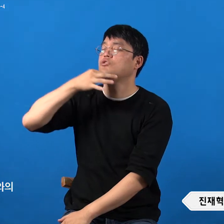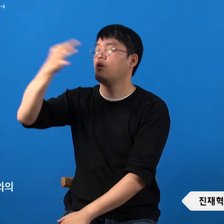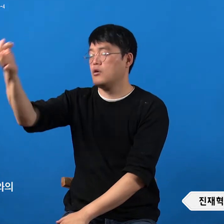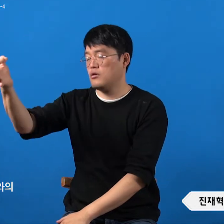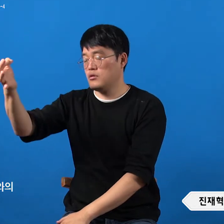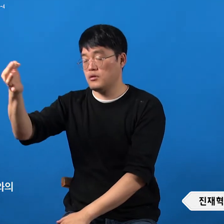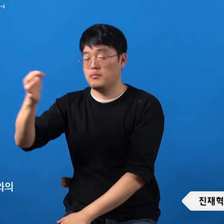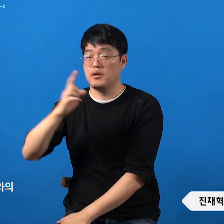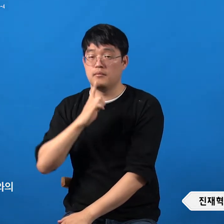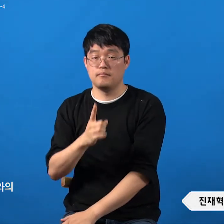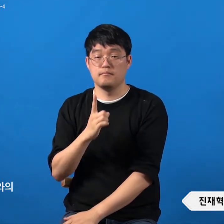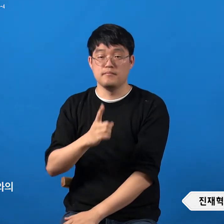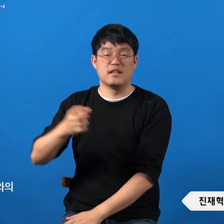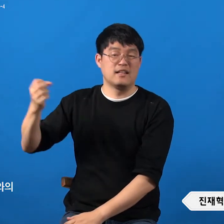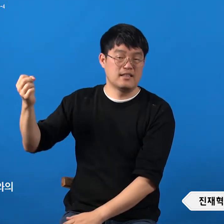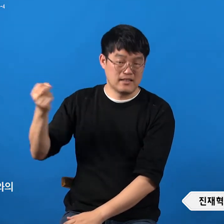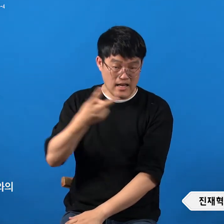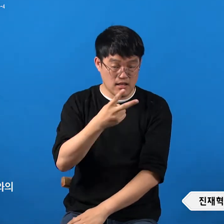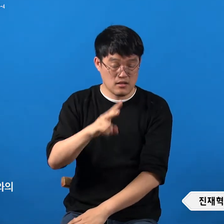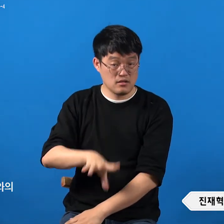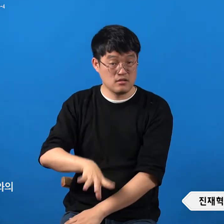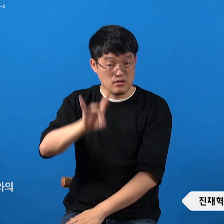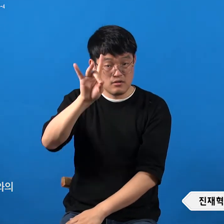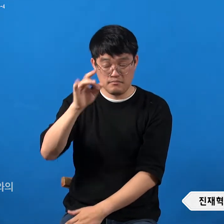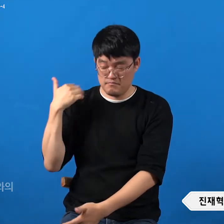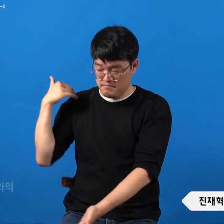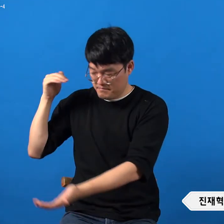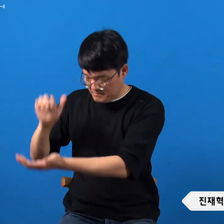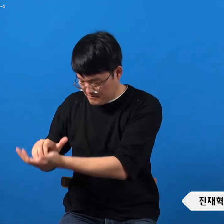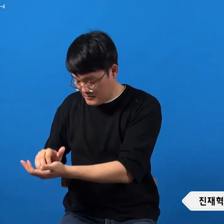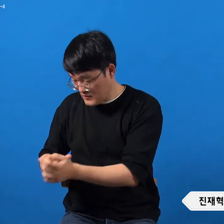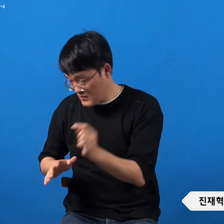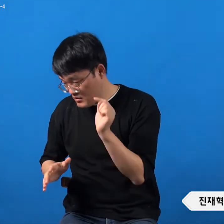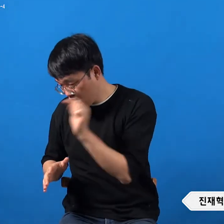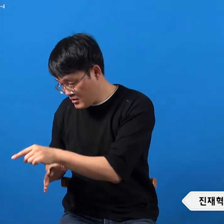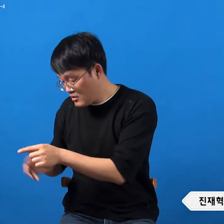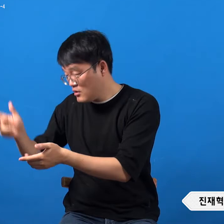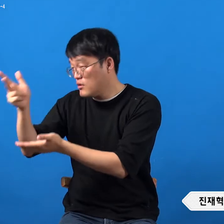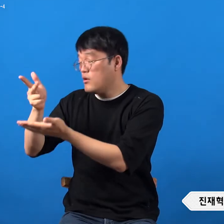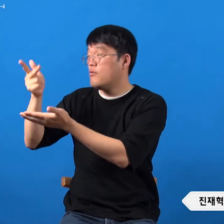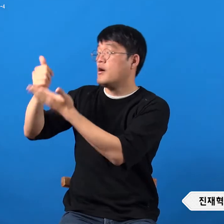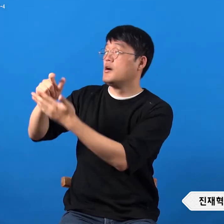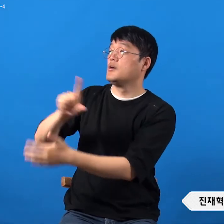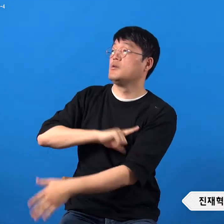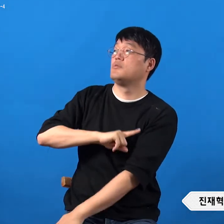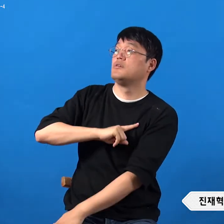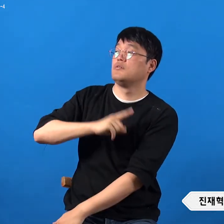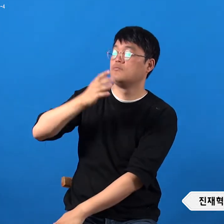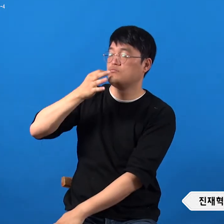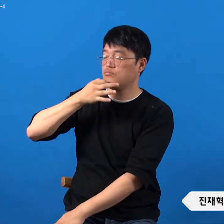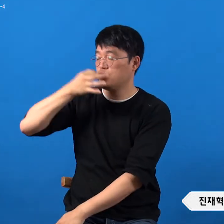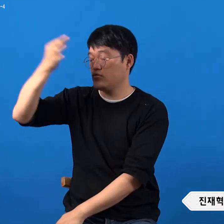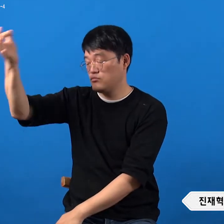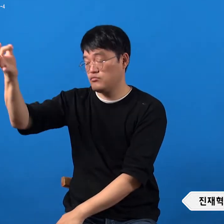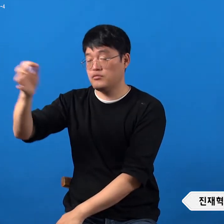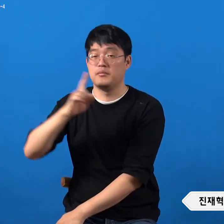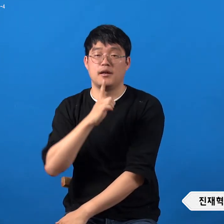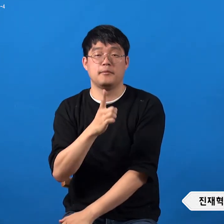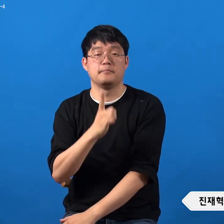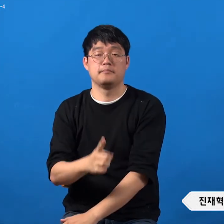불렀더라. 다시 처음 제단을 쌓던 그곳에 와서 여호와의 이름을